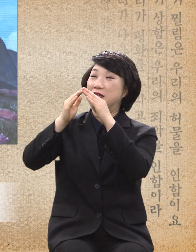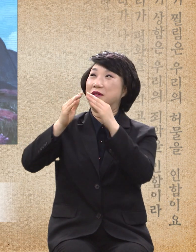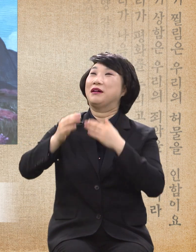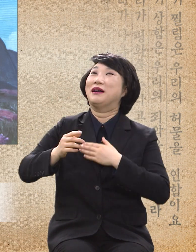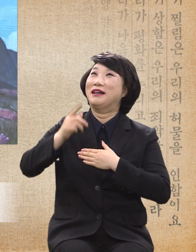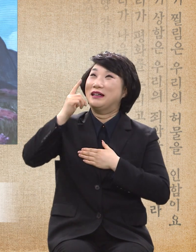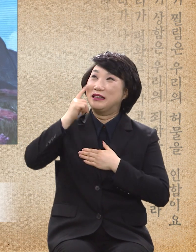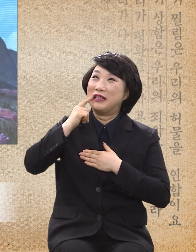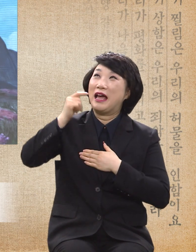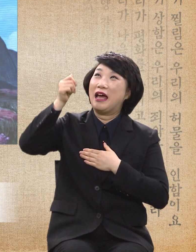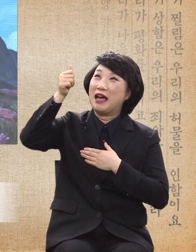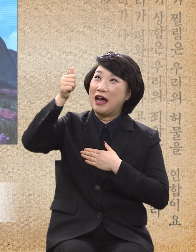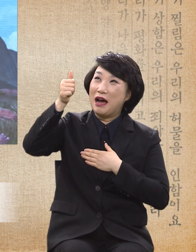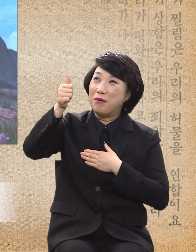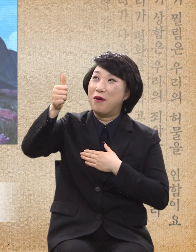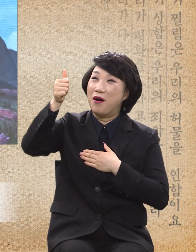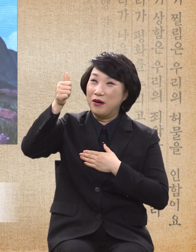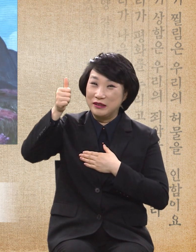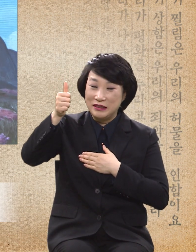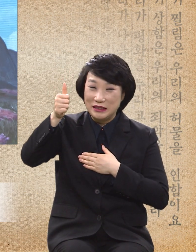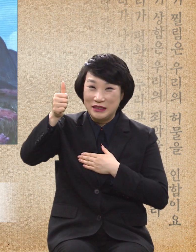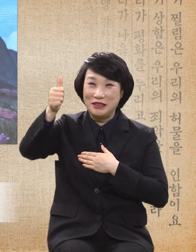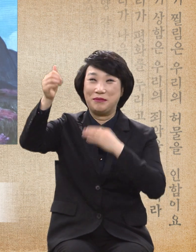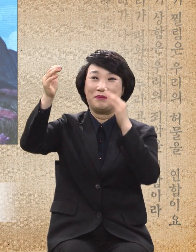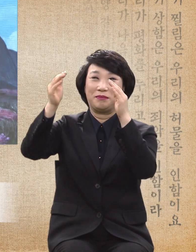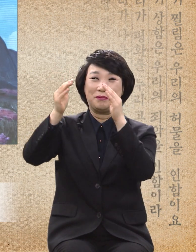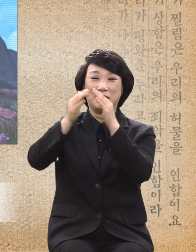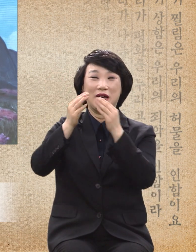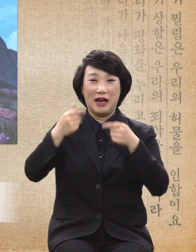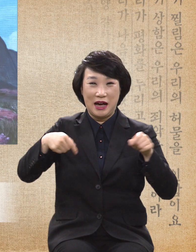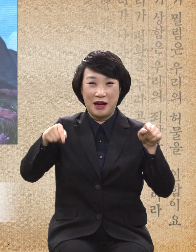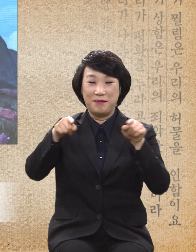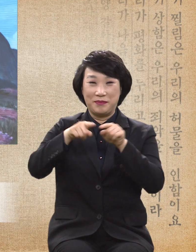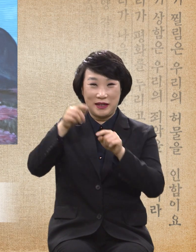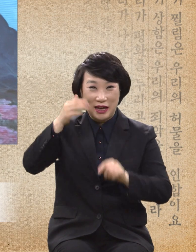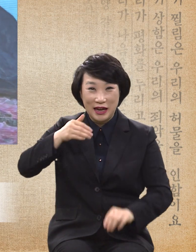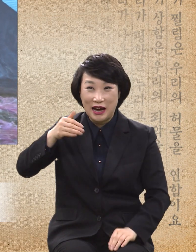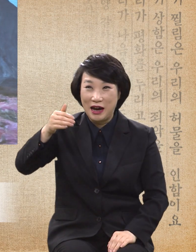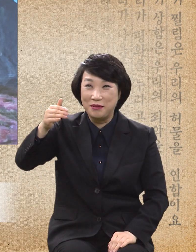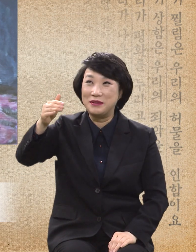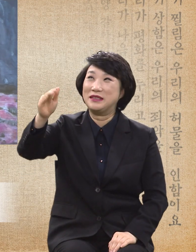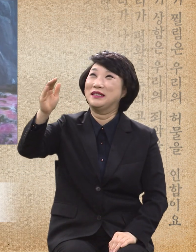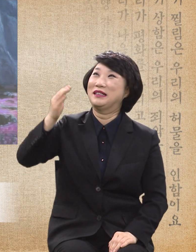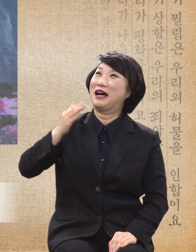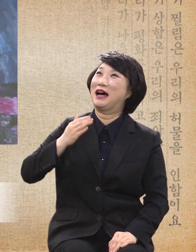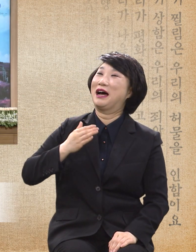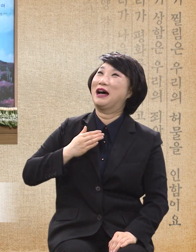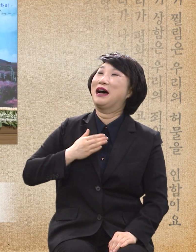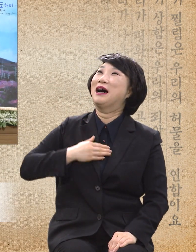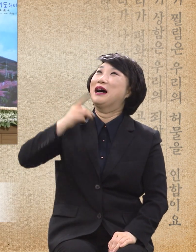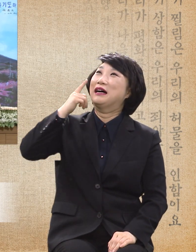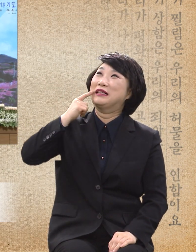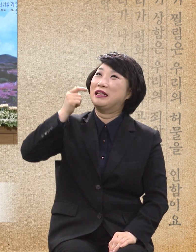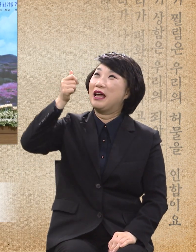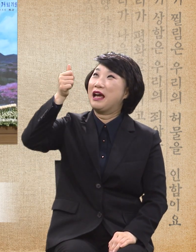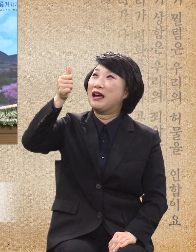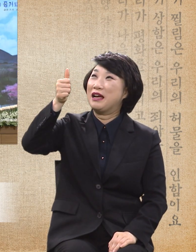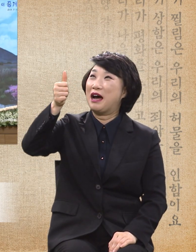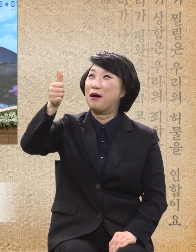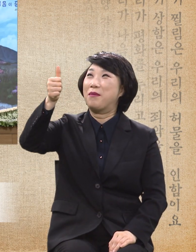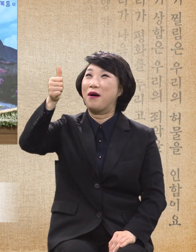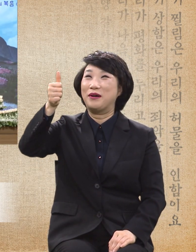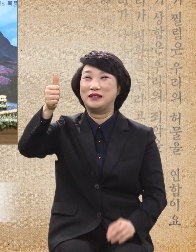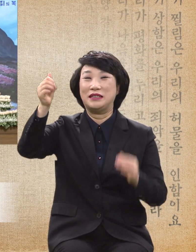집, 내 아버지 집. 함께 갑시다.